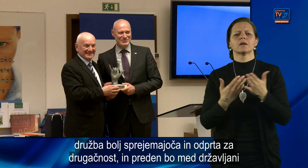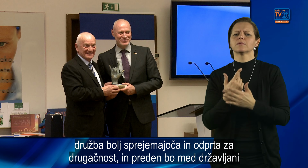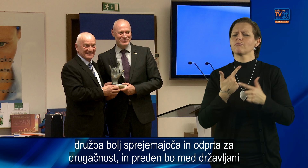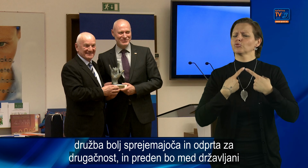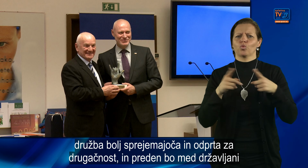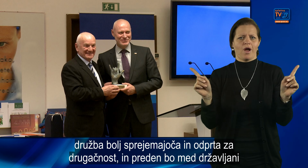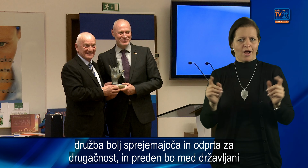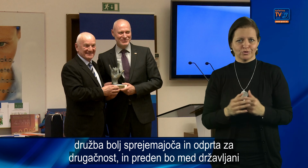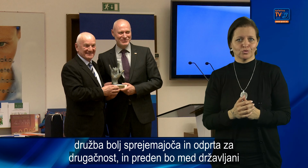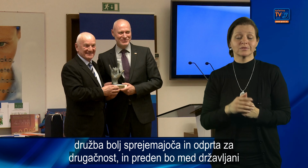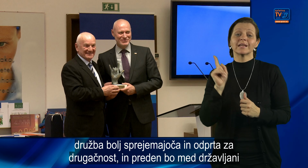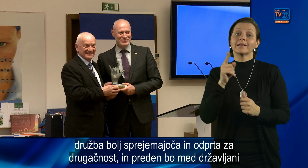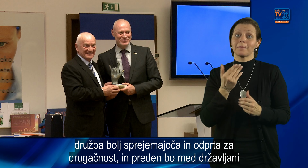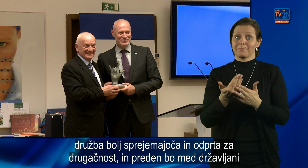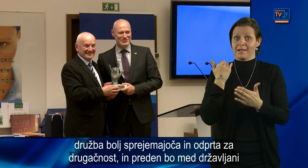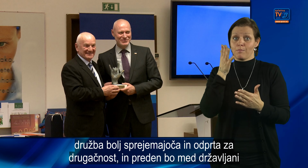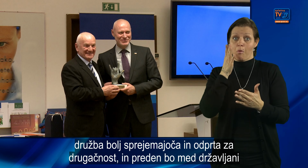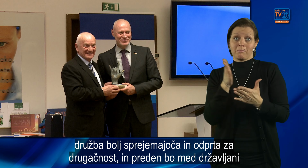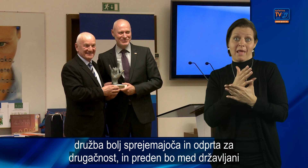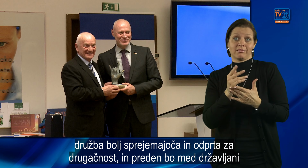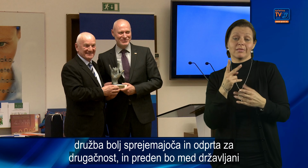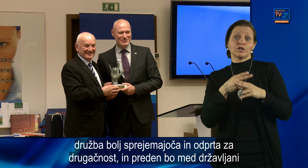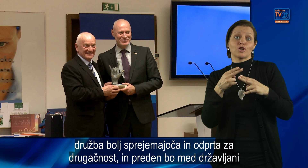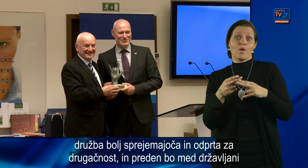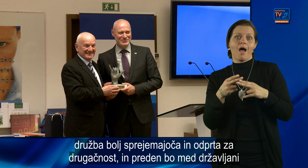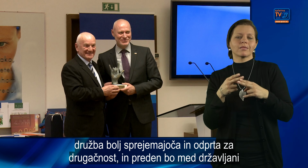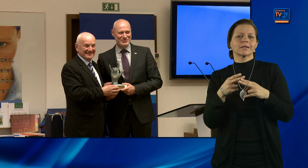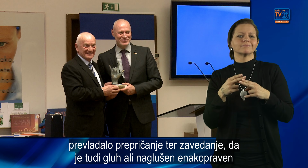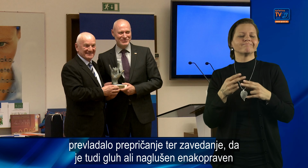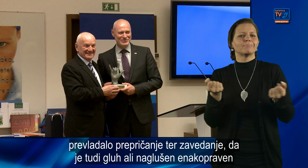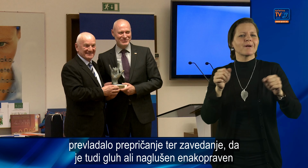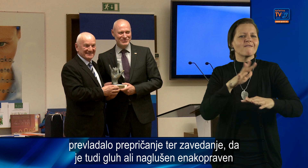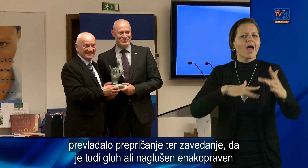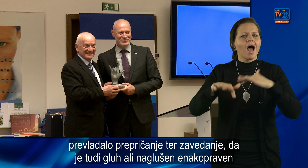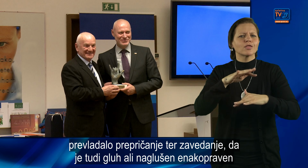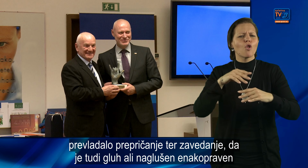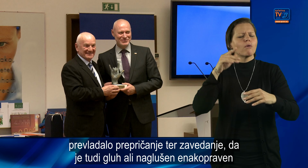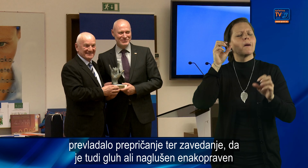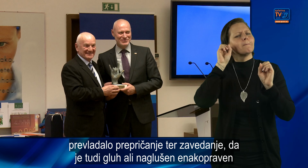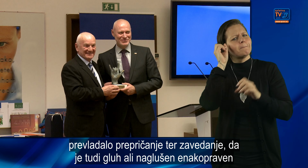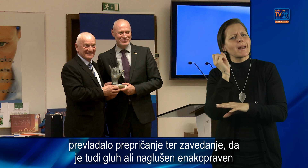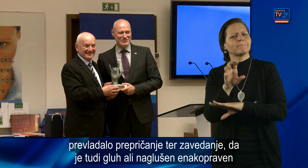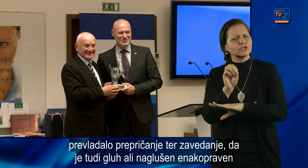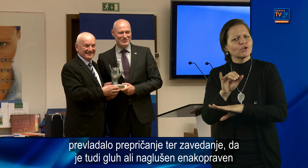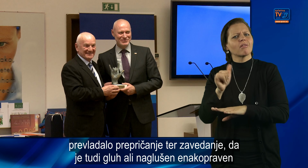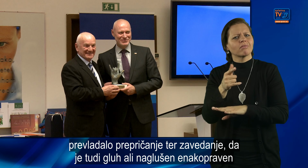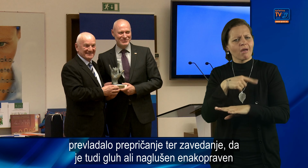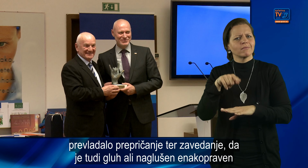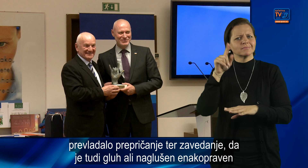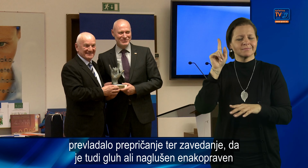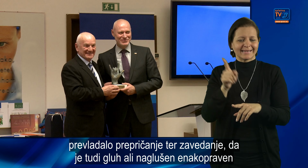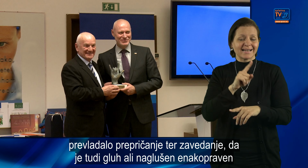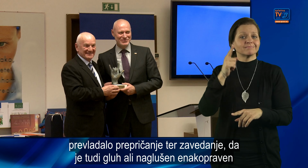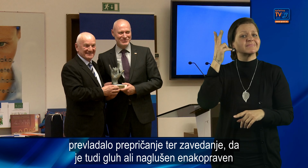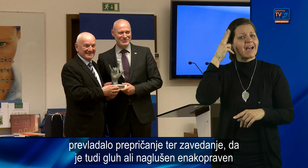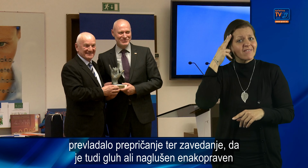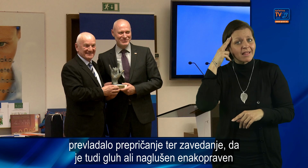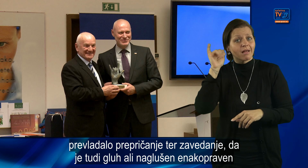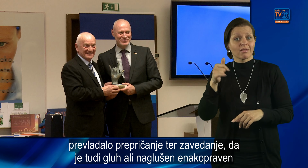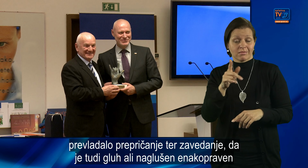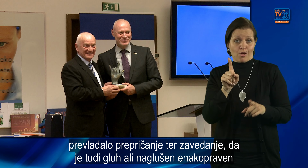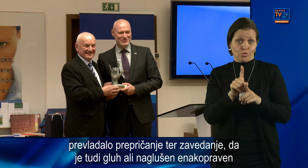drugačnost. In preden bo med državljani prevladalo prepričanje ter zavedanje, da je tudi gluh ali